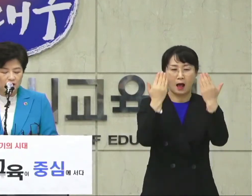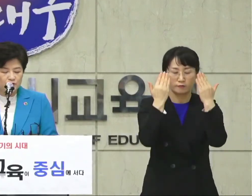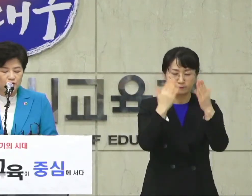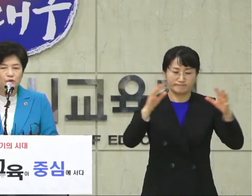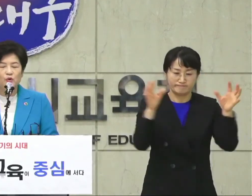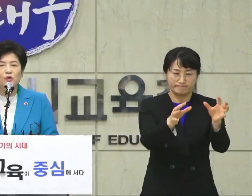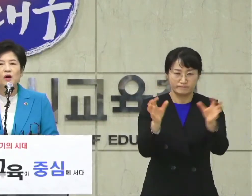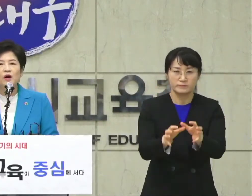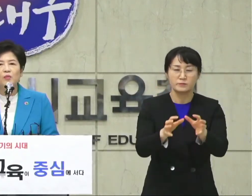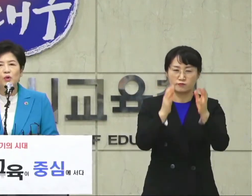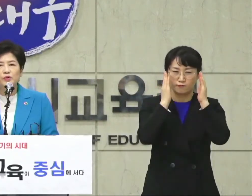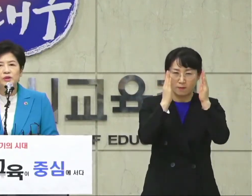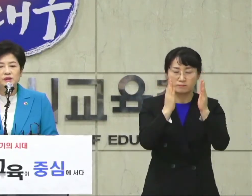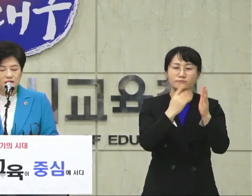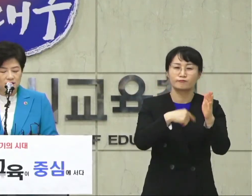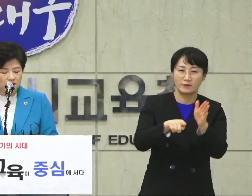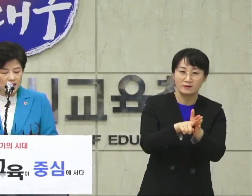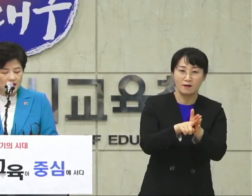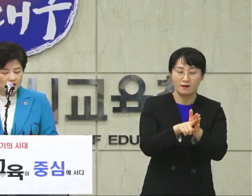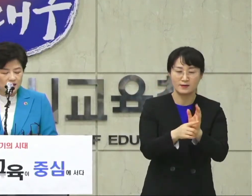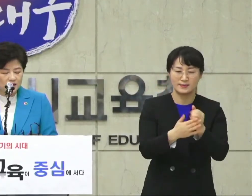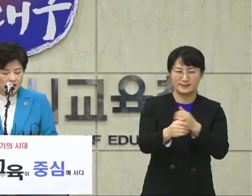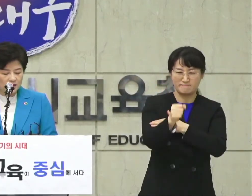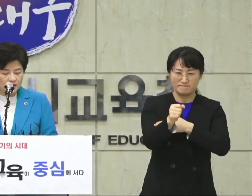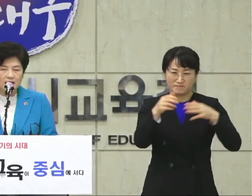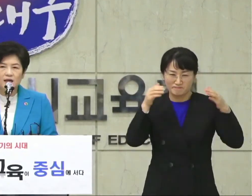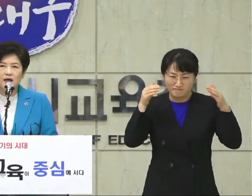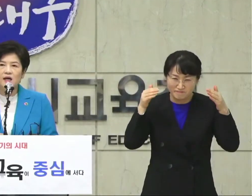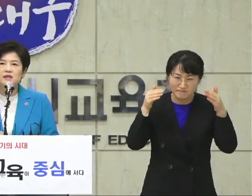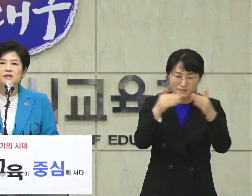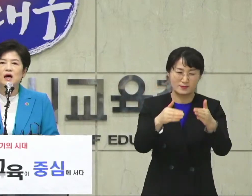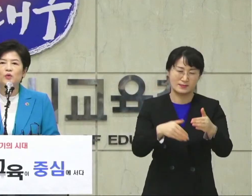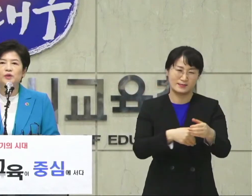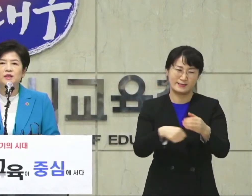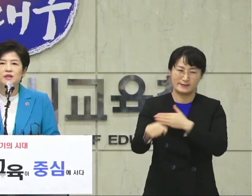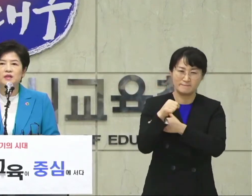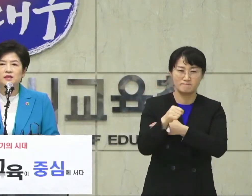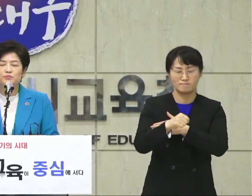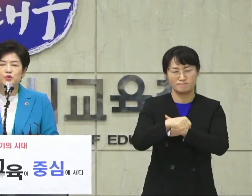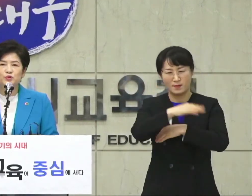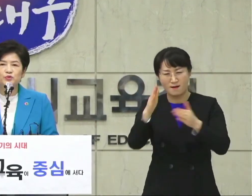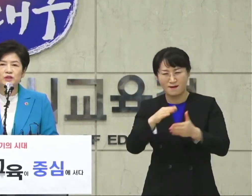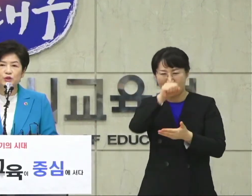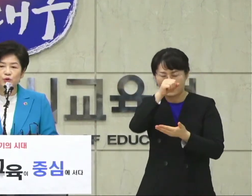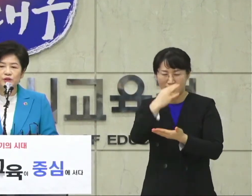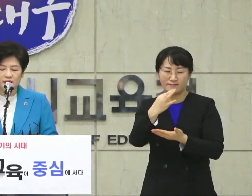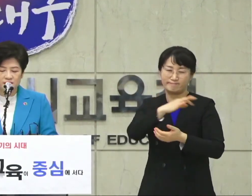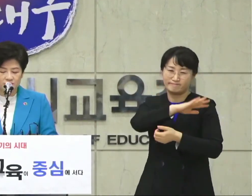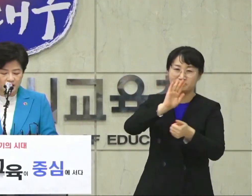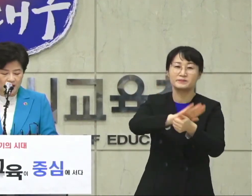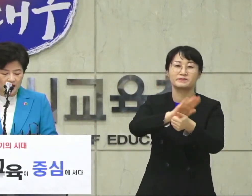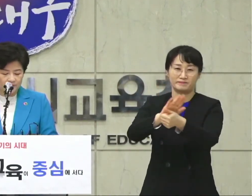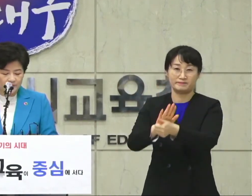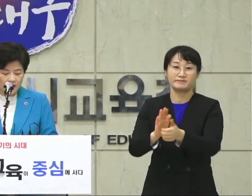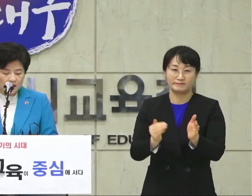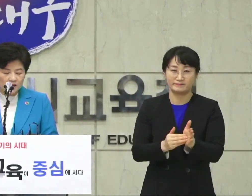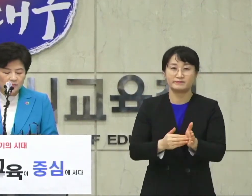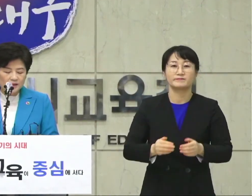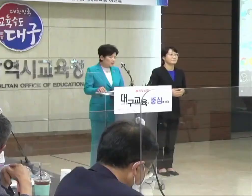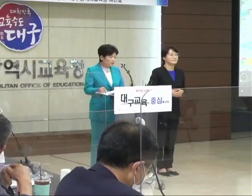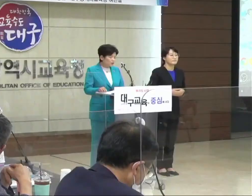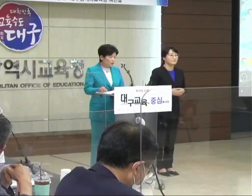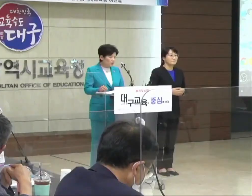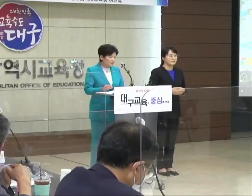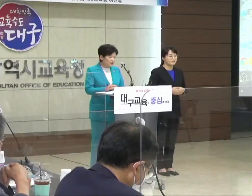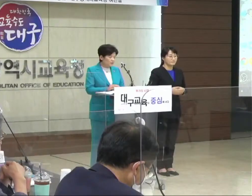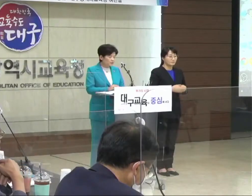수업을 많이 할 수 있도록 모든 역량과 자원을 집중 지원했습니다.